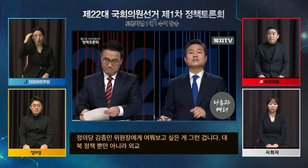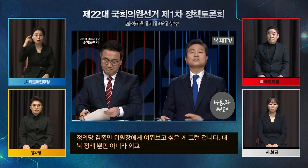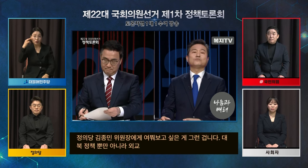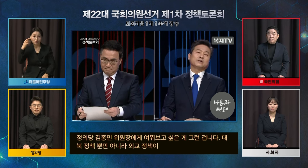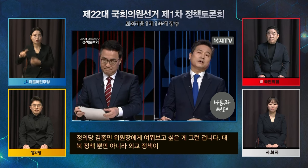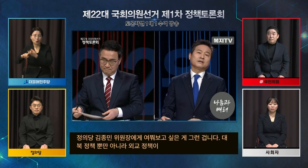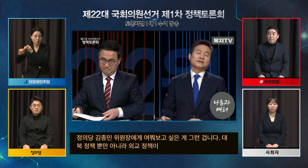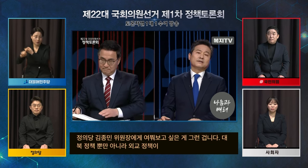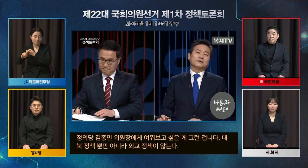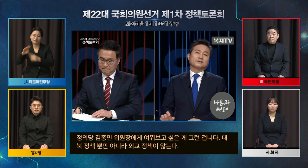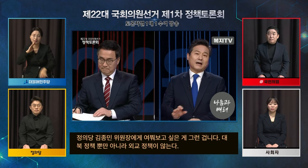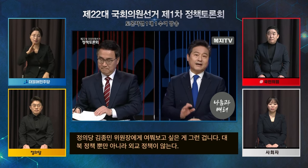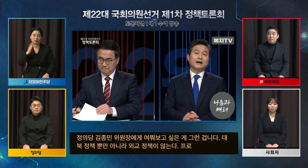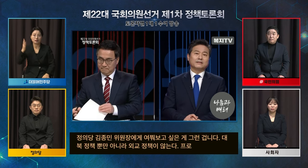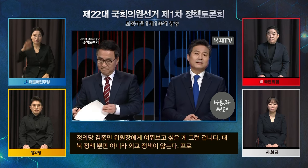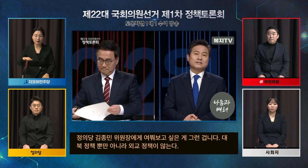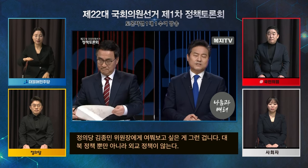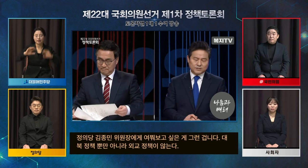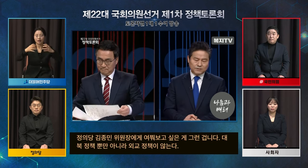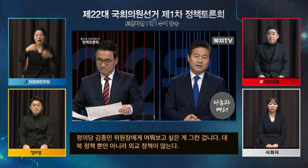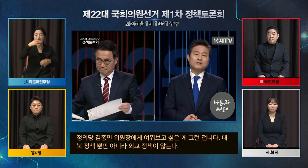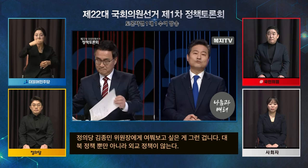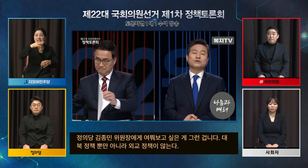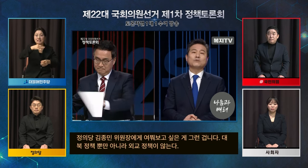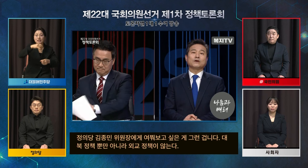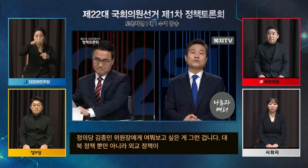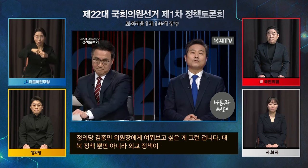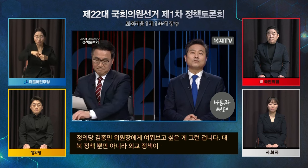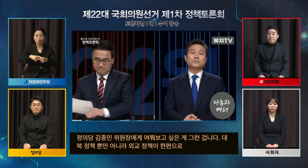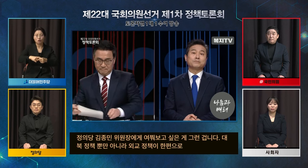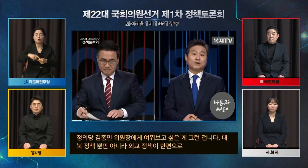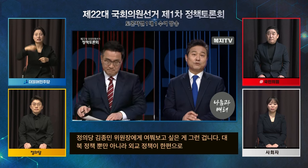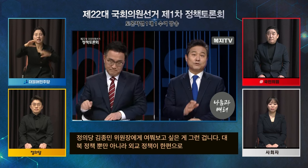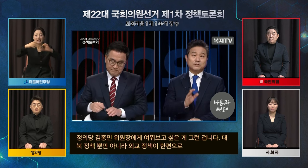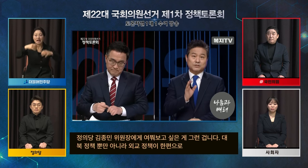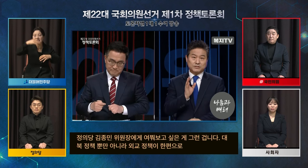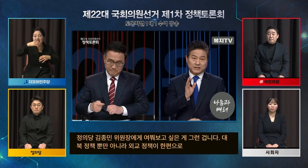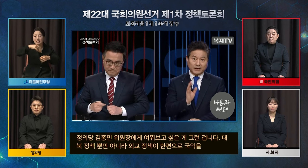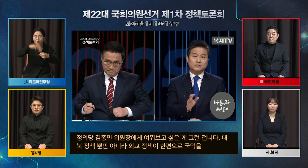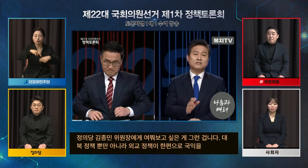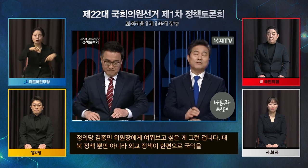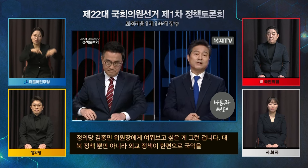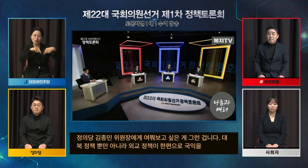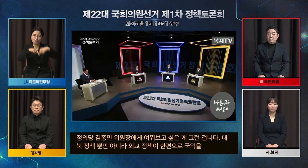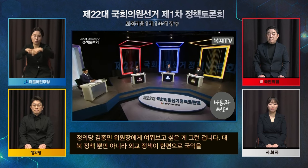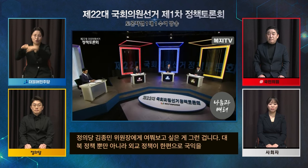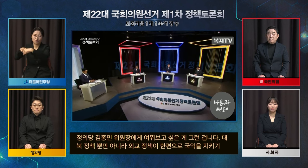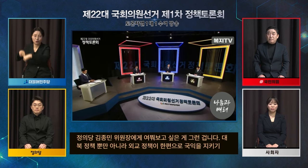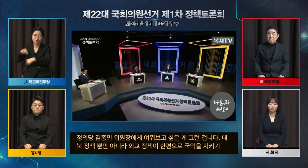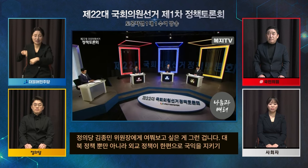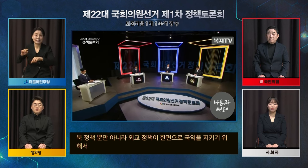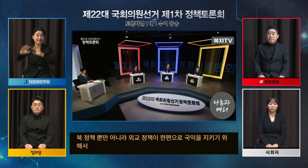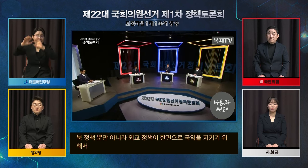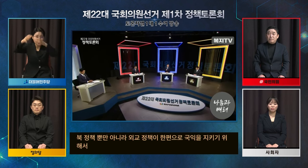국익을 지키기 위해 다양한 치열한 국익 외교를 벌이고 있는 전 세계적 상황에서